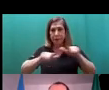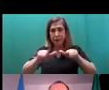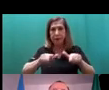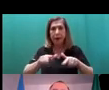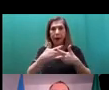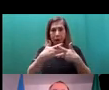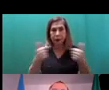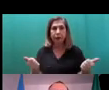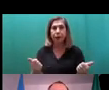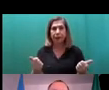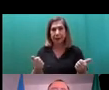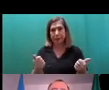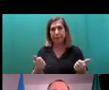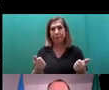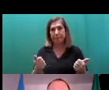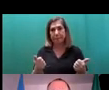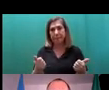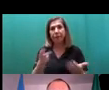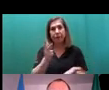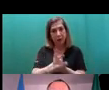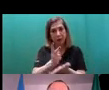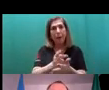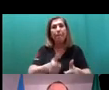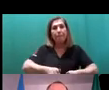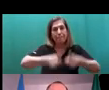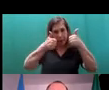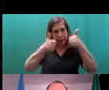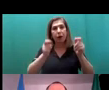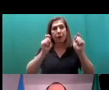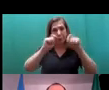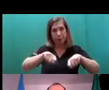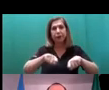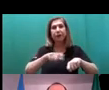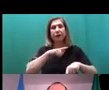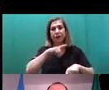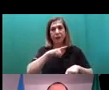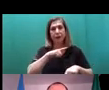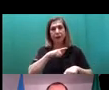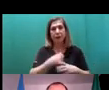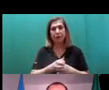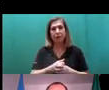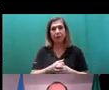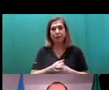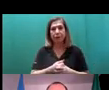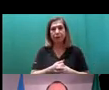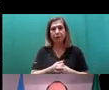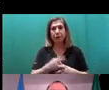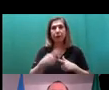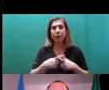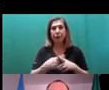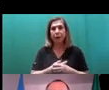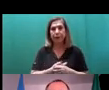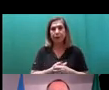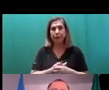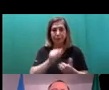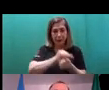mas também podemos seguir melhorando os sistemas, procurando precisamente gerar uma